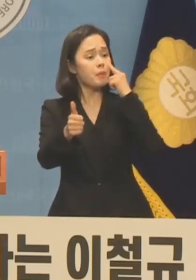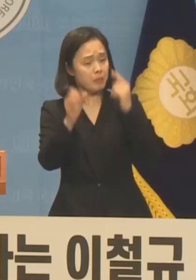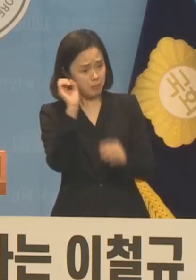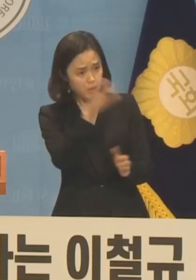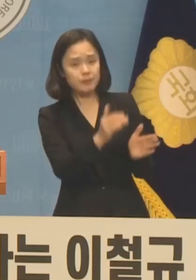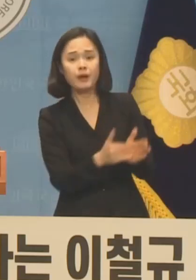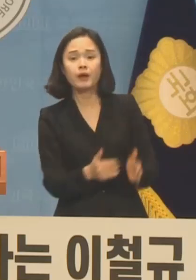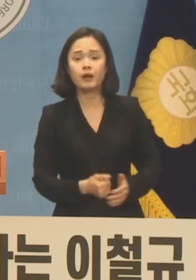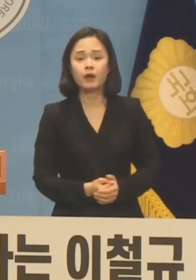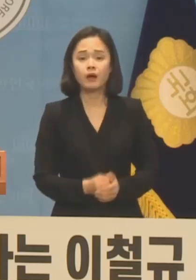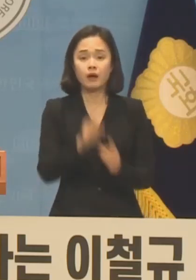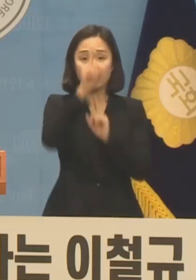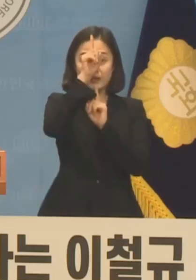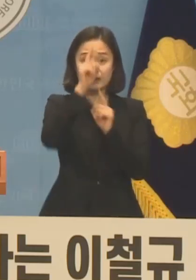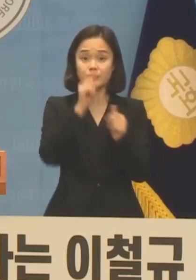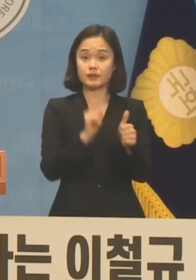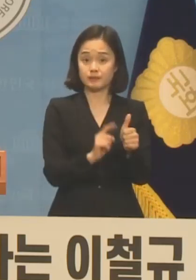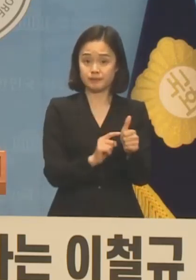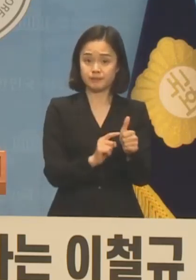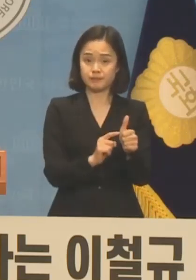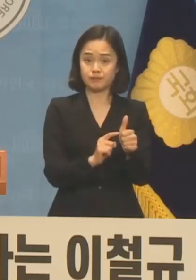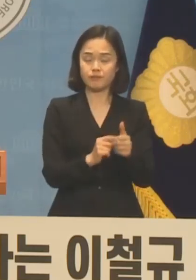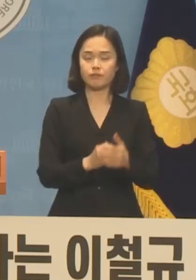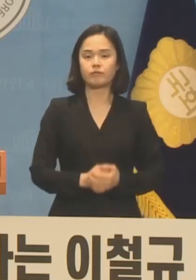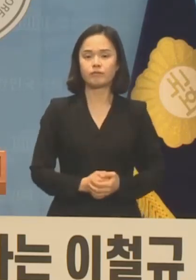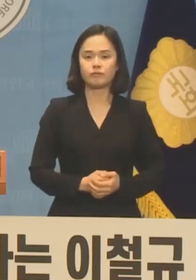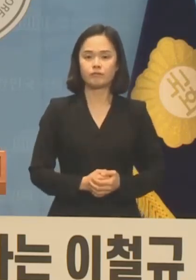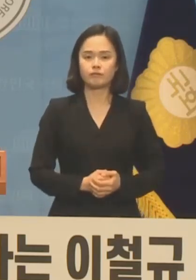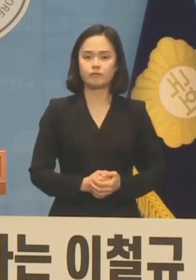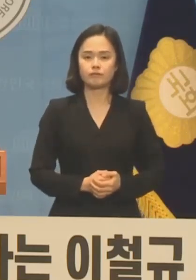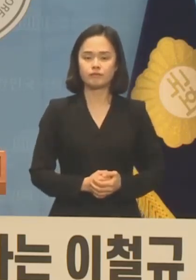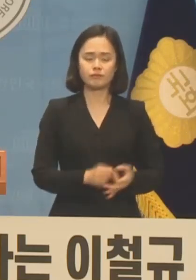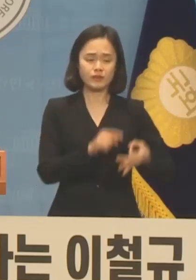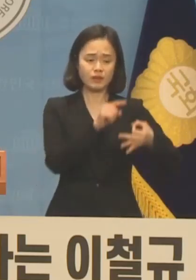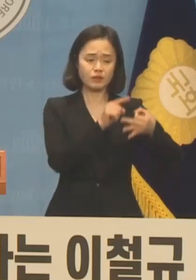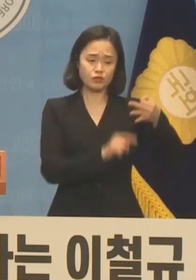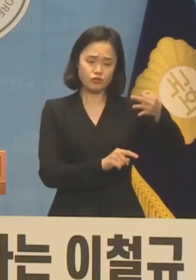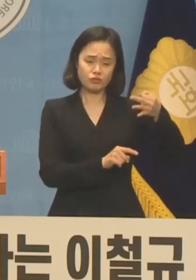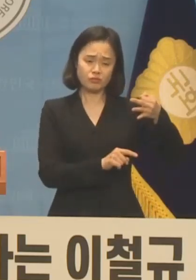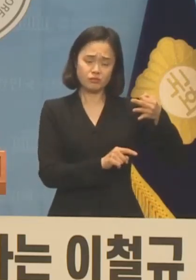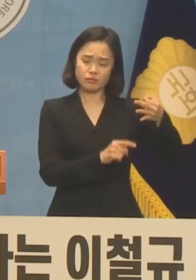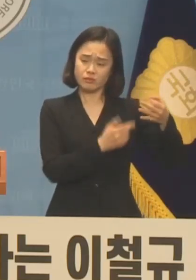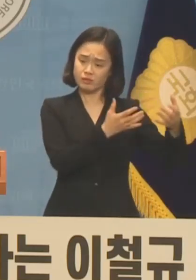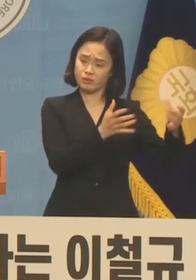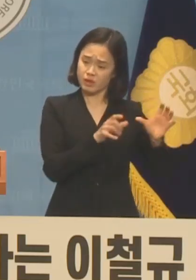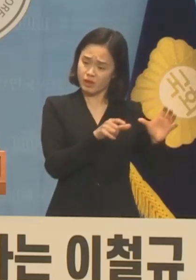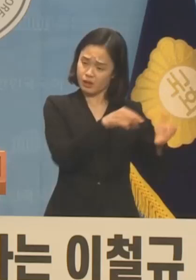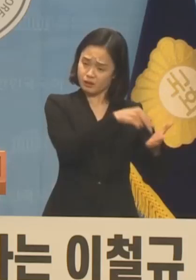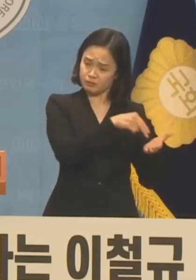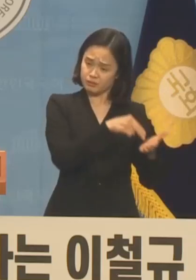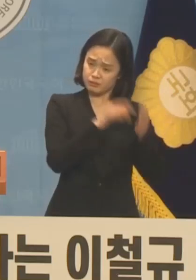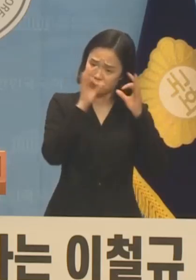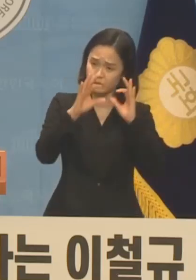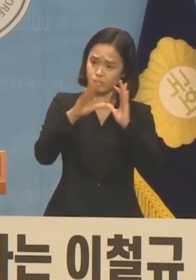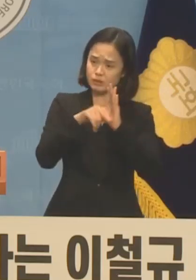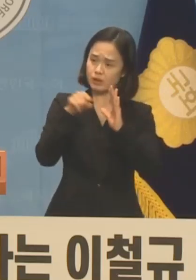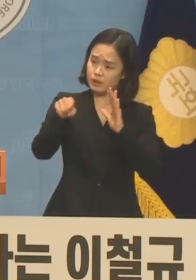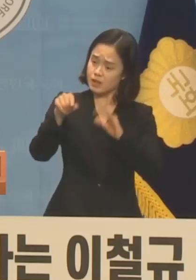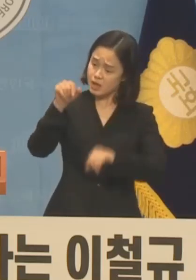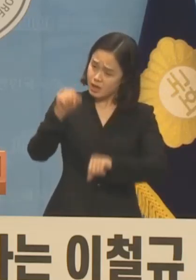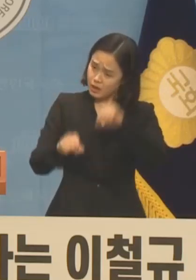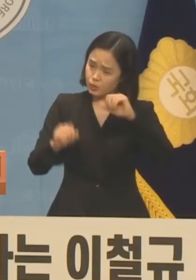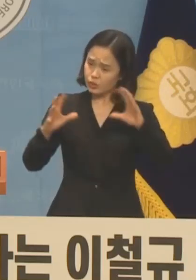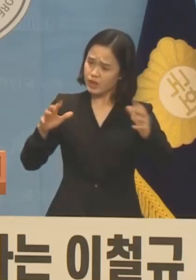이철규 의원은 반대쪽 윤 대통령 측에서 보면 이게 바로 내란이고 반란이라며 엄연히